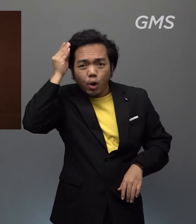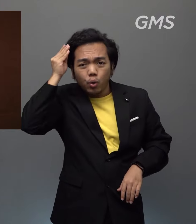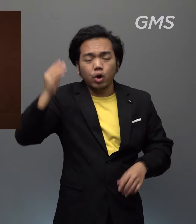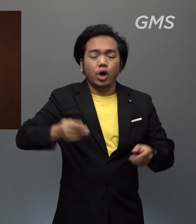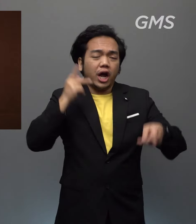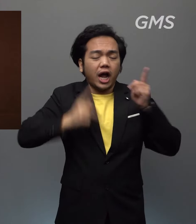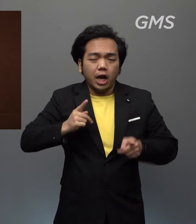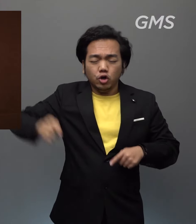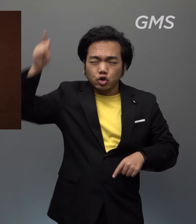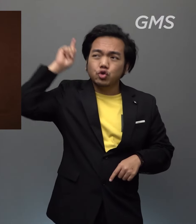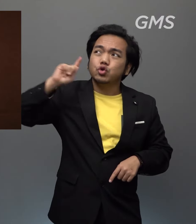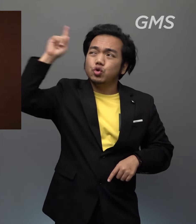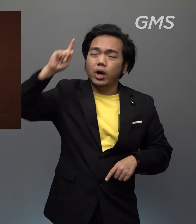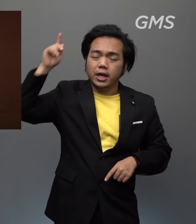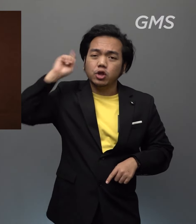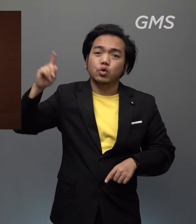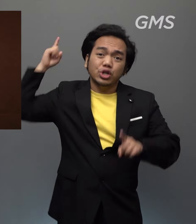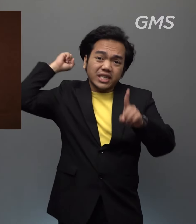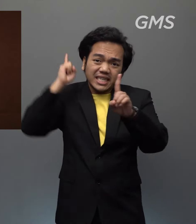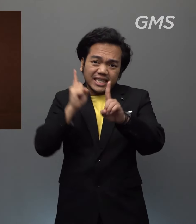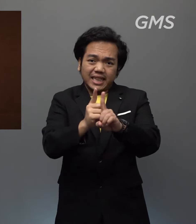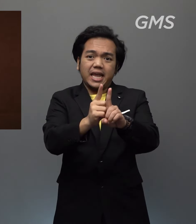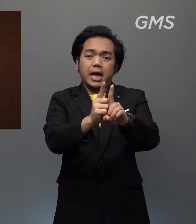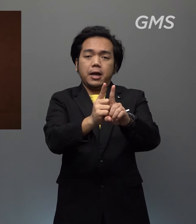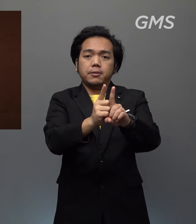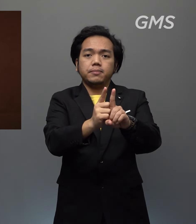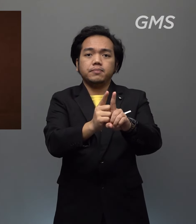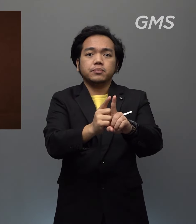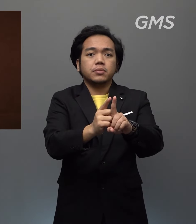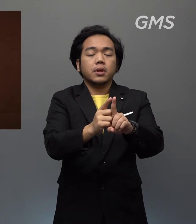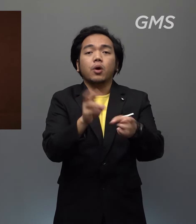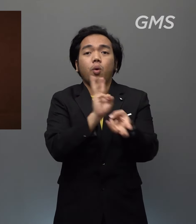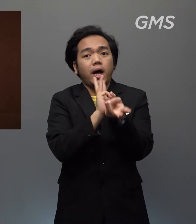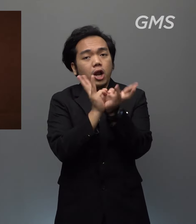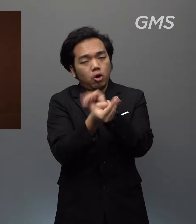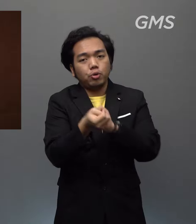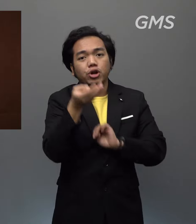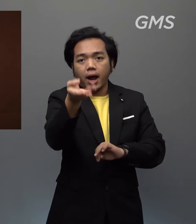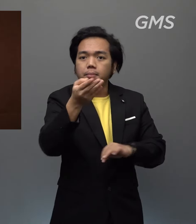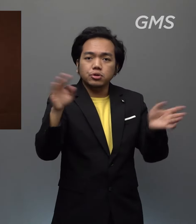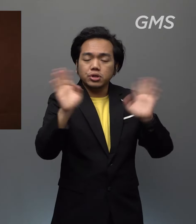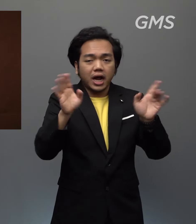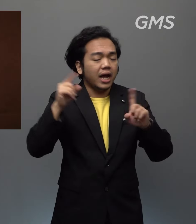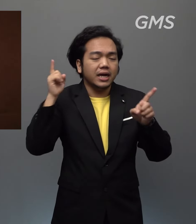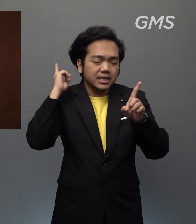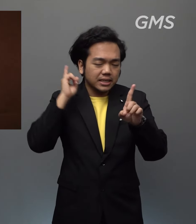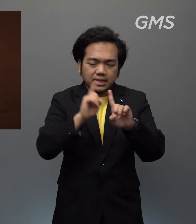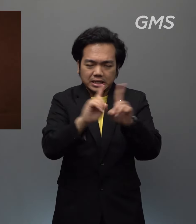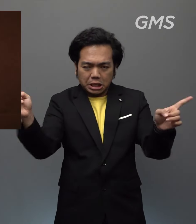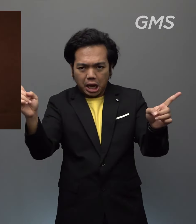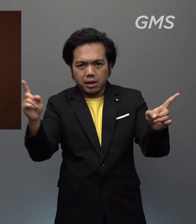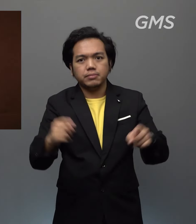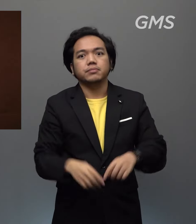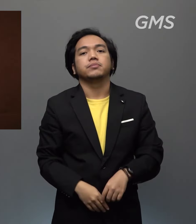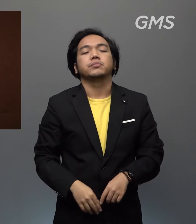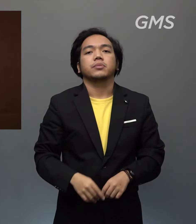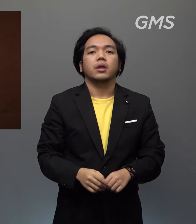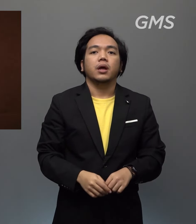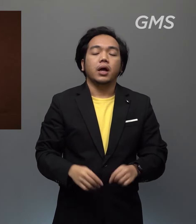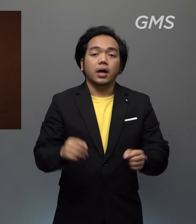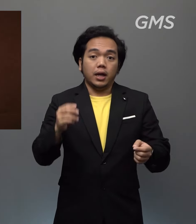Dia bersama dengan kita. Bahkan sekalipun kita bisa tidak setia, Dia tetap setia. Yang kedua, di dalam masa sulit